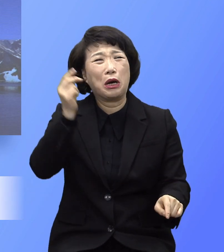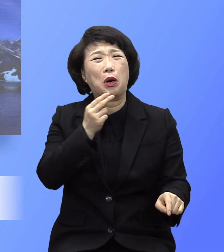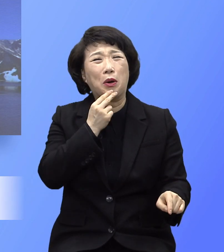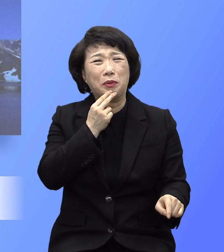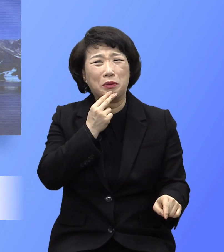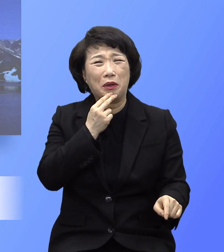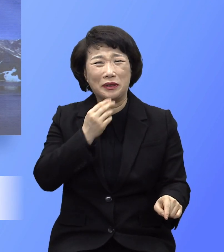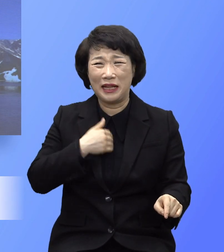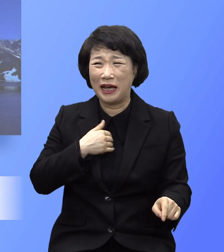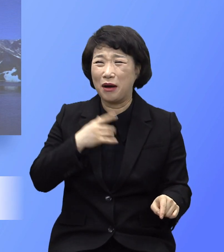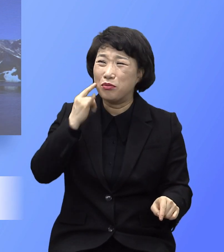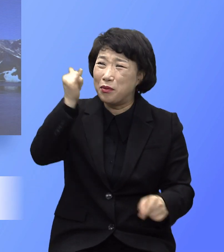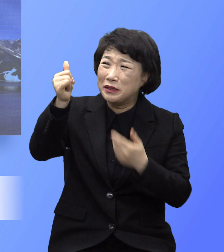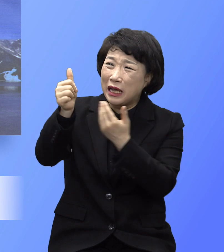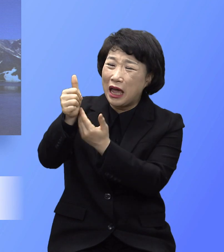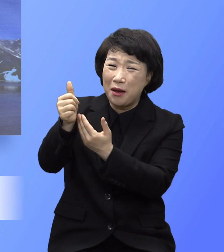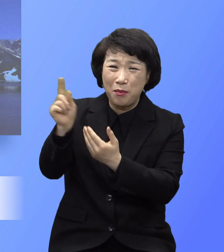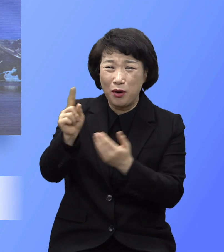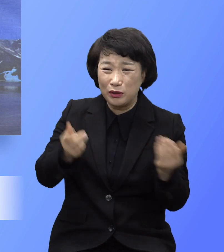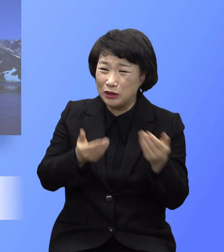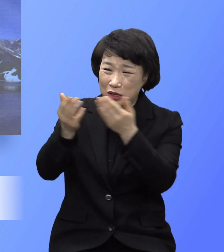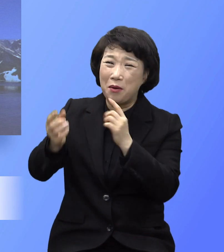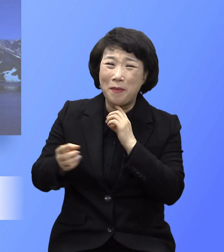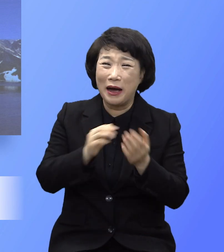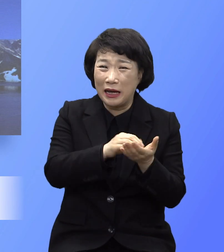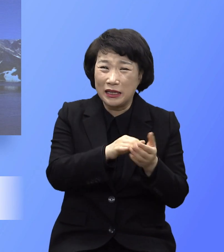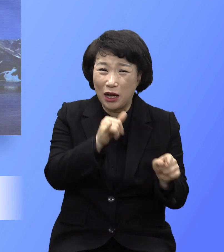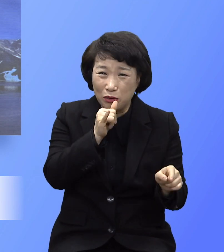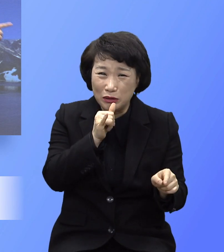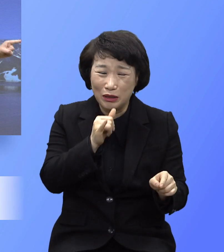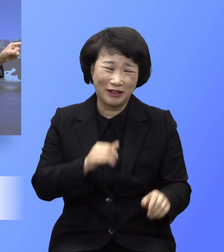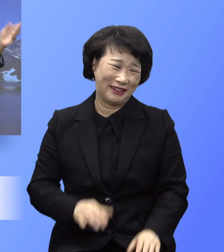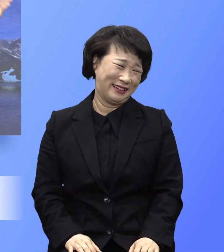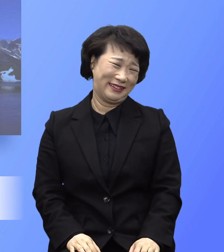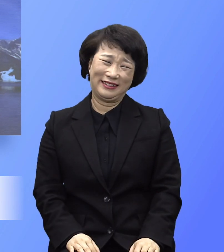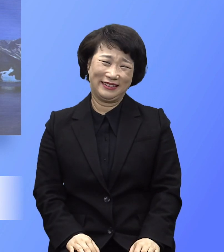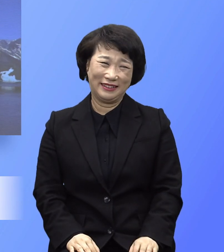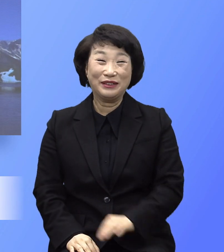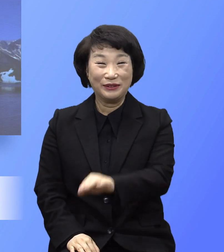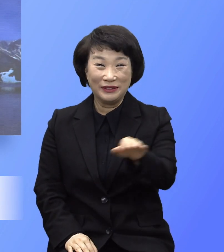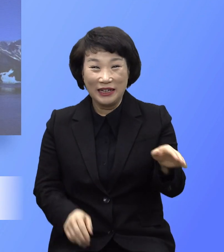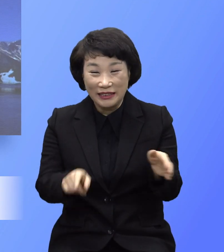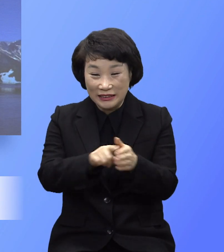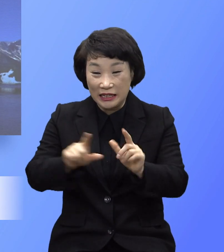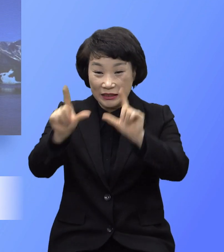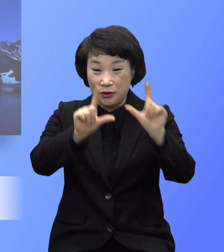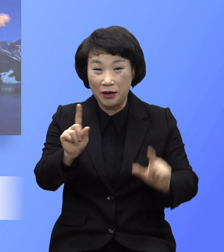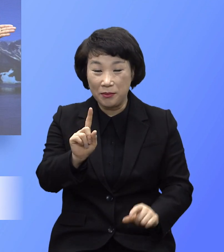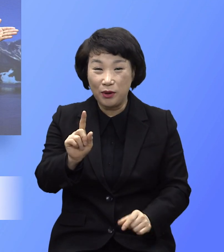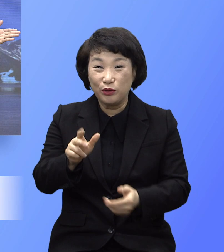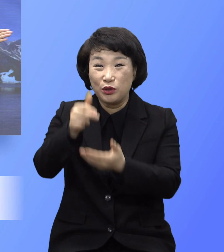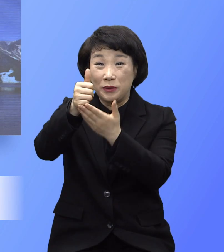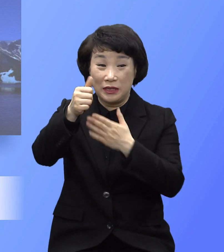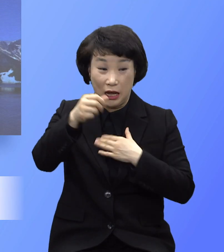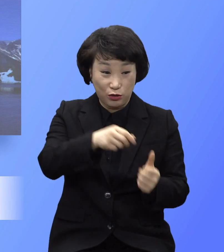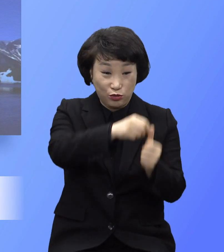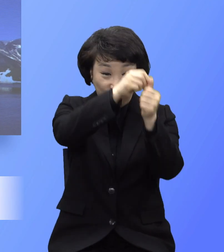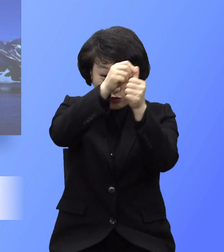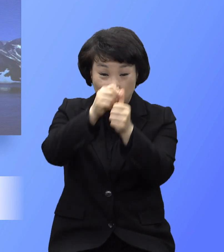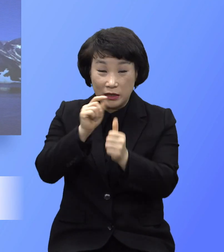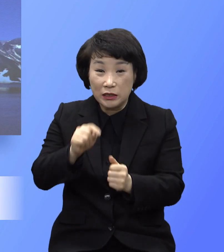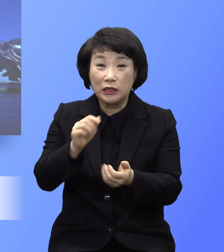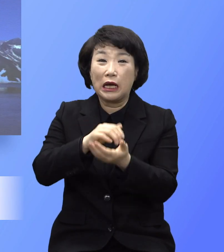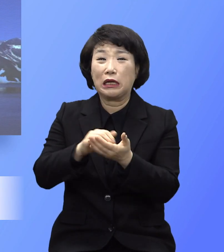지가 부모에게 뭘 한 것만 계산해. 여러분 우리 신앙생활도 주님이 나를 어떻게